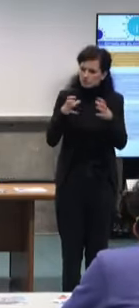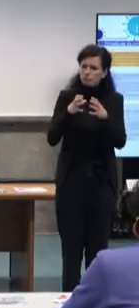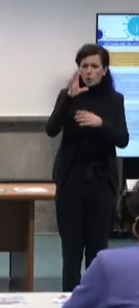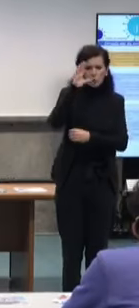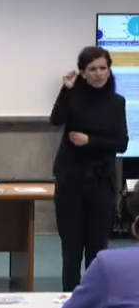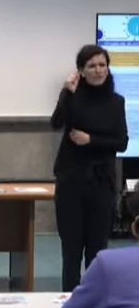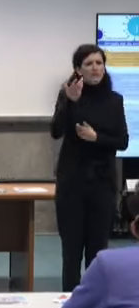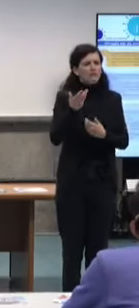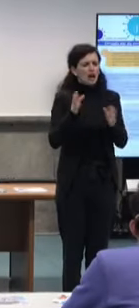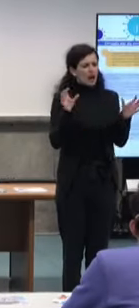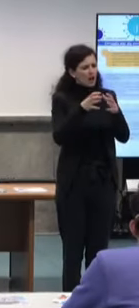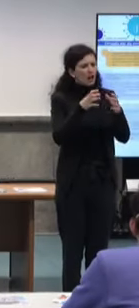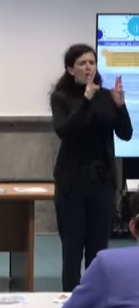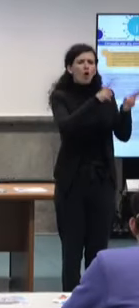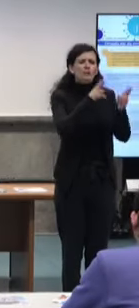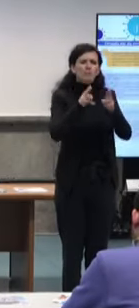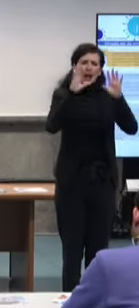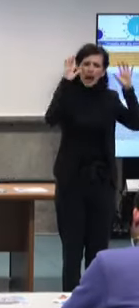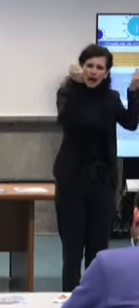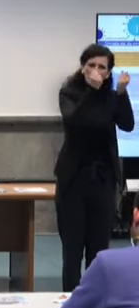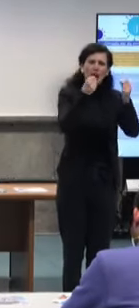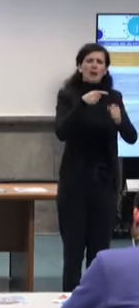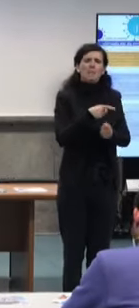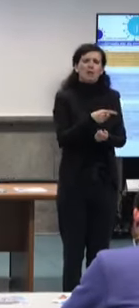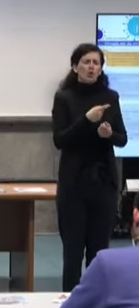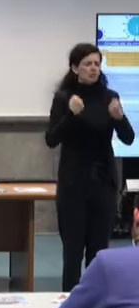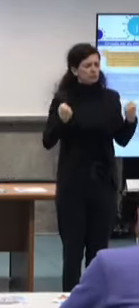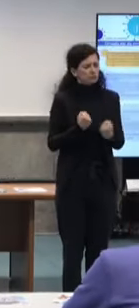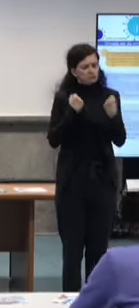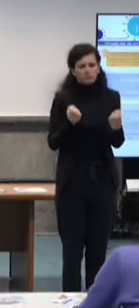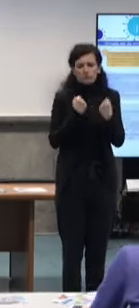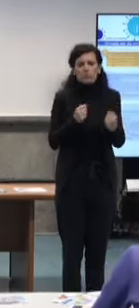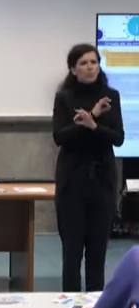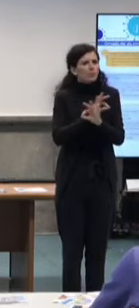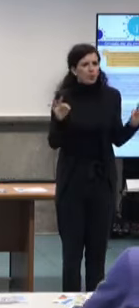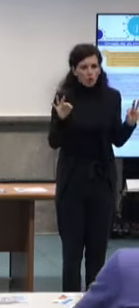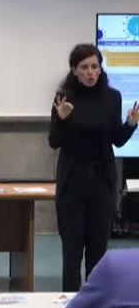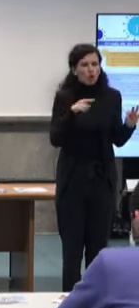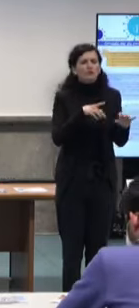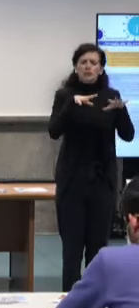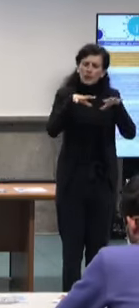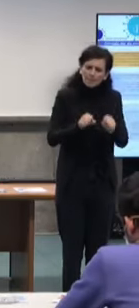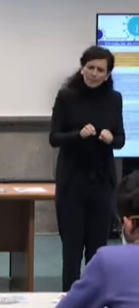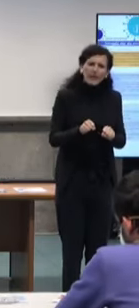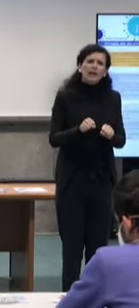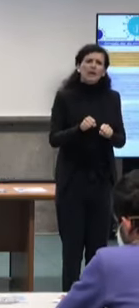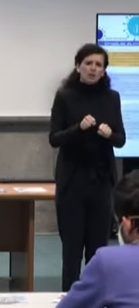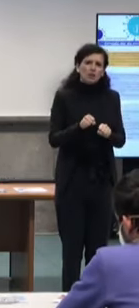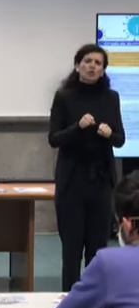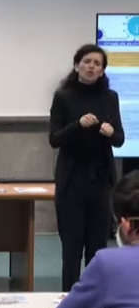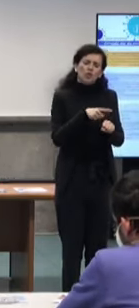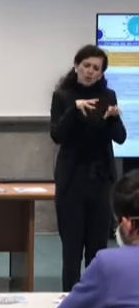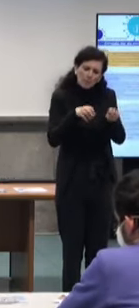università i nostri ospedali accademici sono attivissima mente impegnati nel trovare le